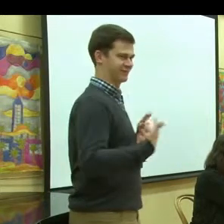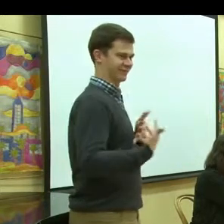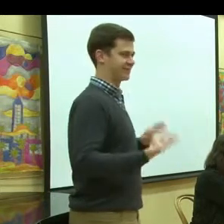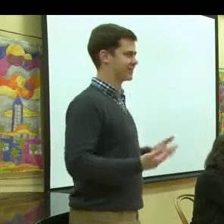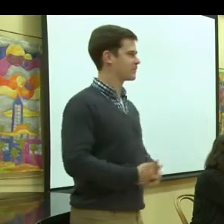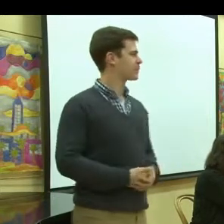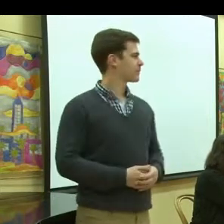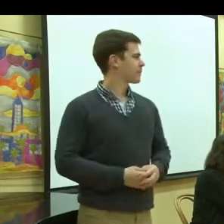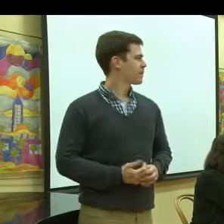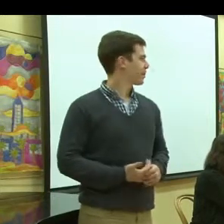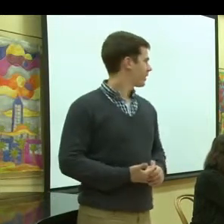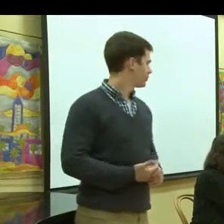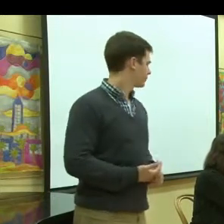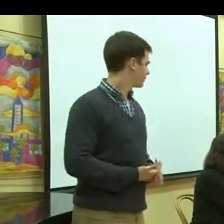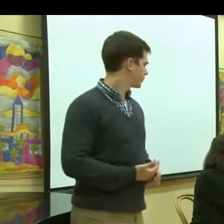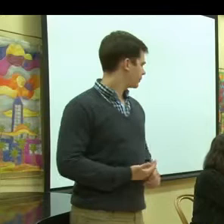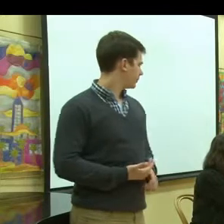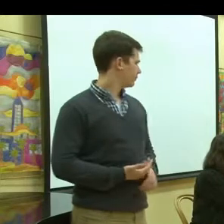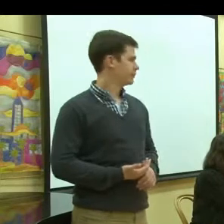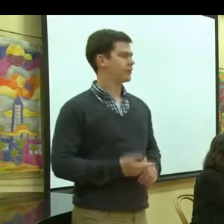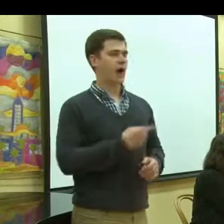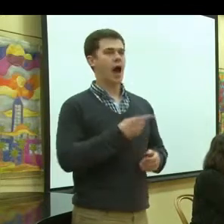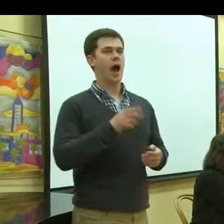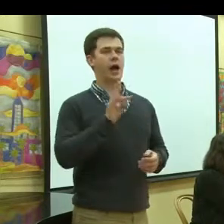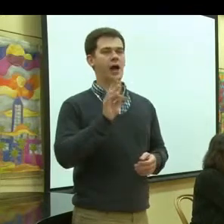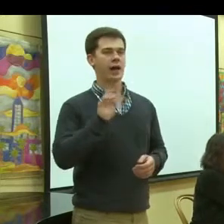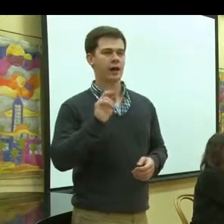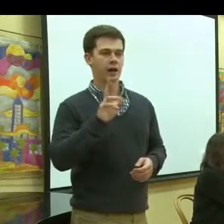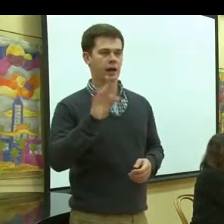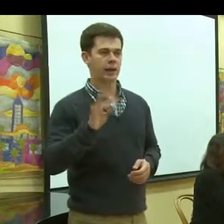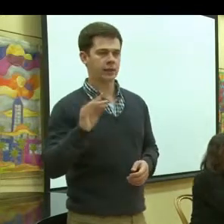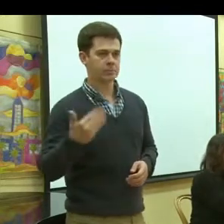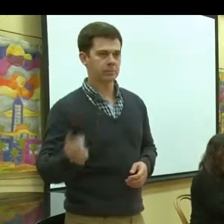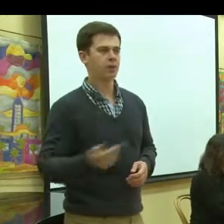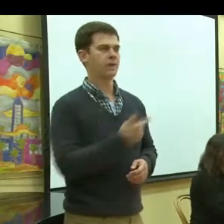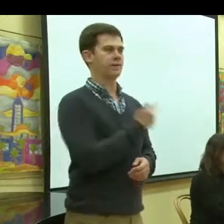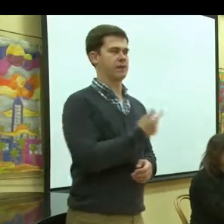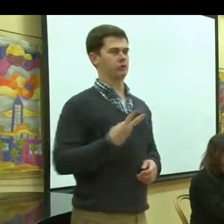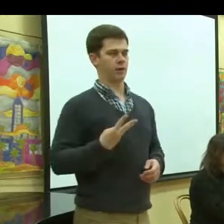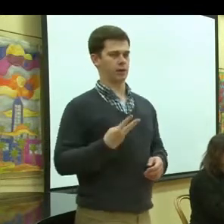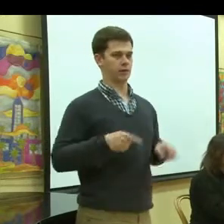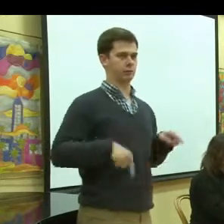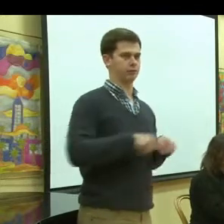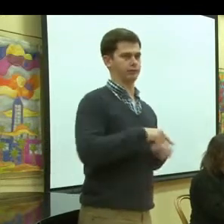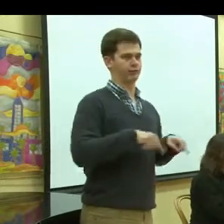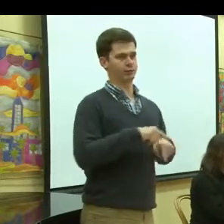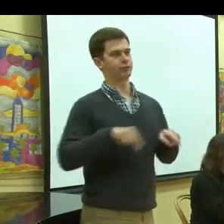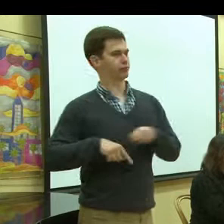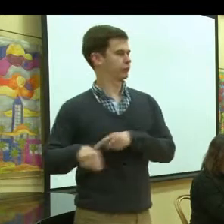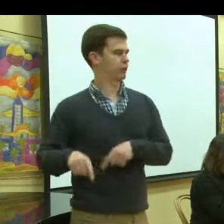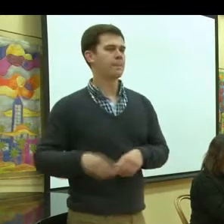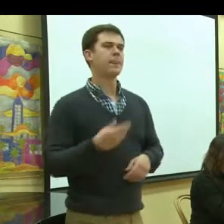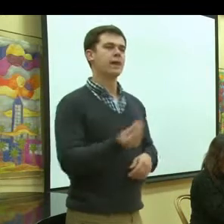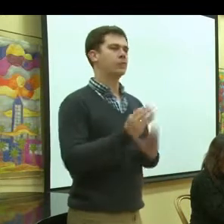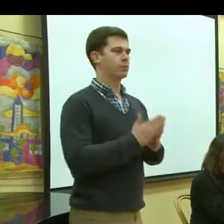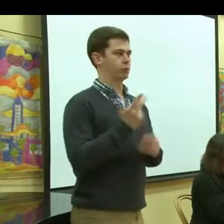Siempre, sí, tak, sí. Jeżeli chodzi o dyrygę, to jest 2 na 4, tak? Ja mam taką propozycję, proszę Państwa, dosłownie